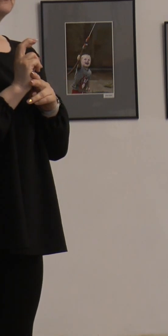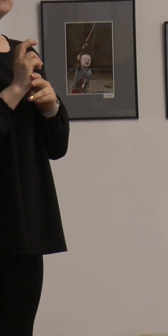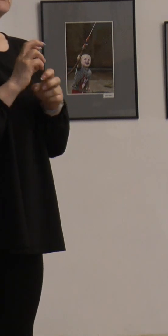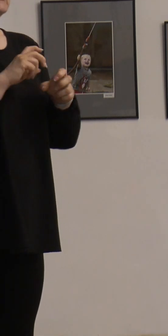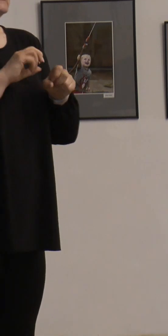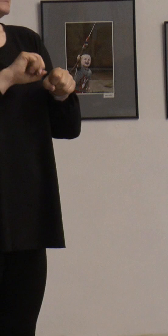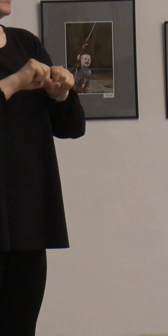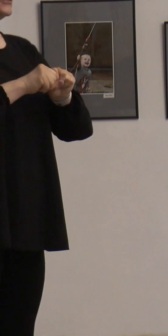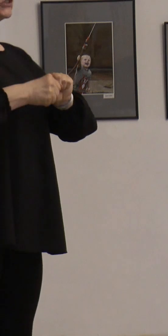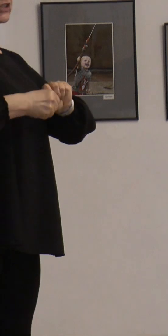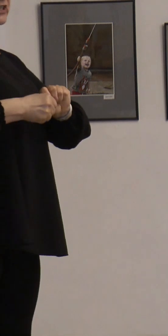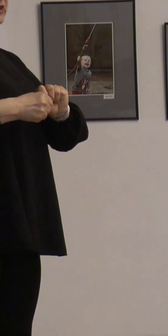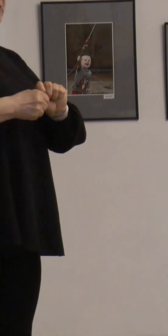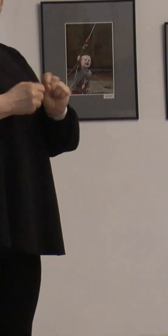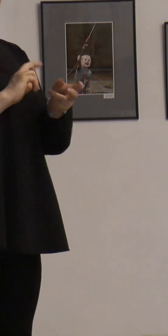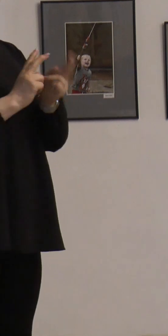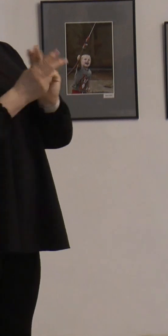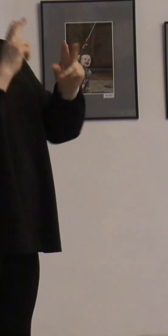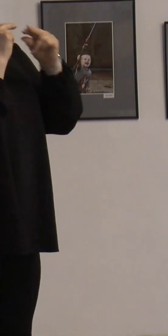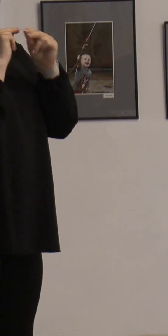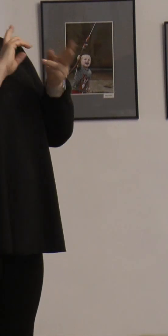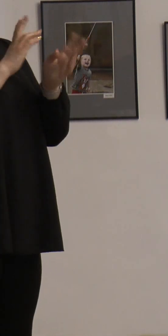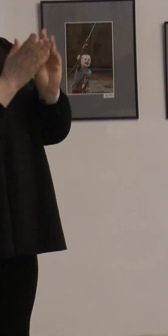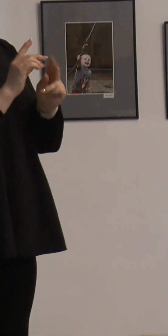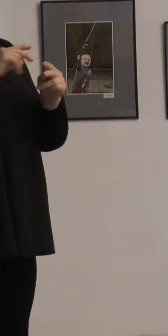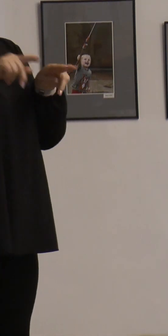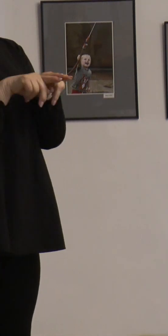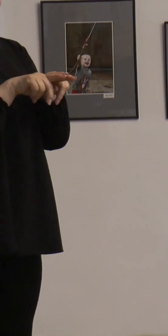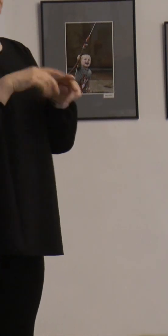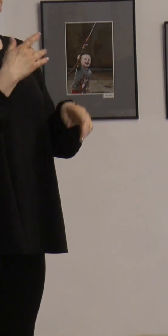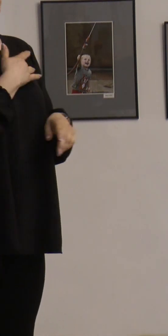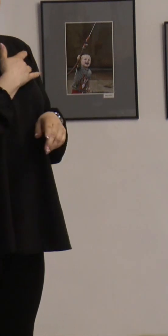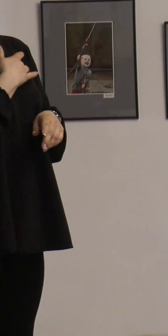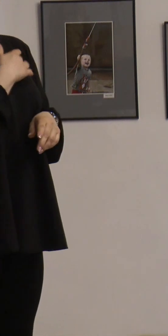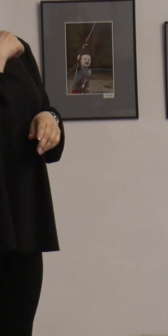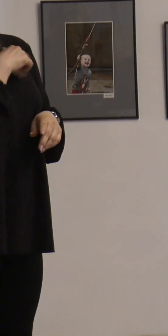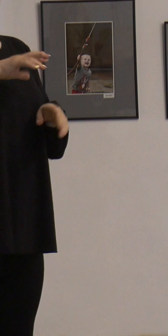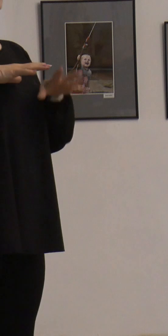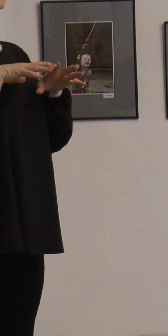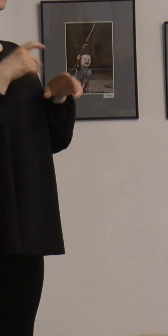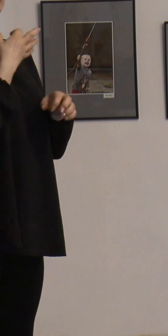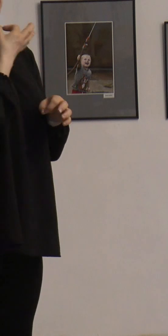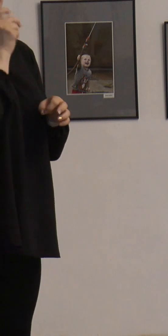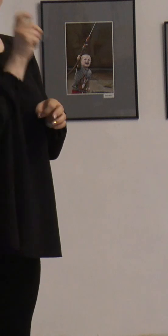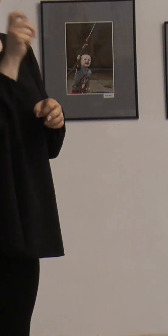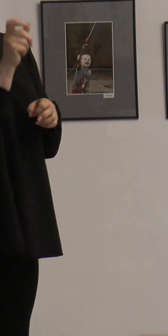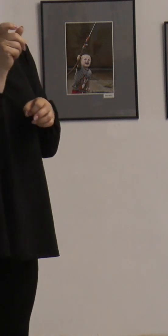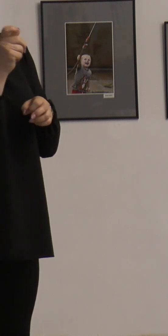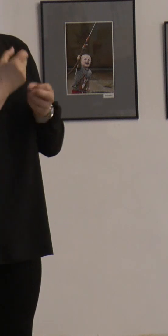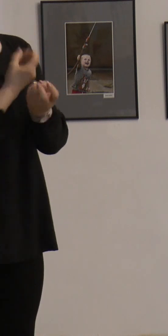kölcsösebbé vált a beszéd, vagy nem alakult úgy ki, de a szívben ott rezdülnek a szavak, a